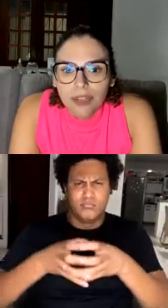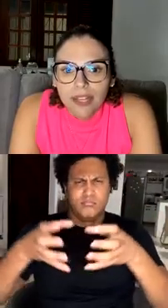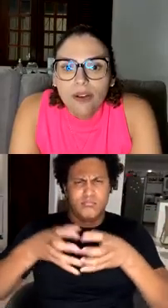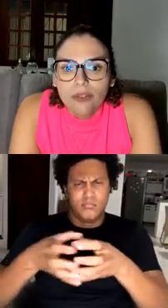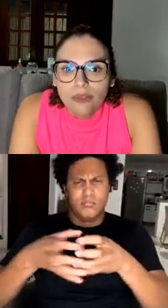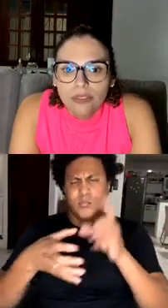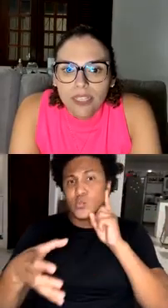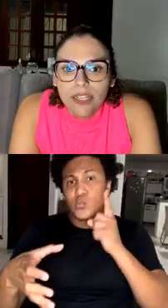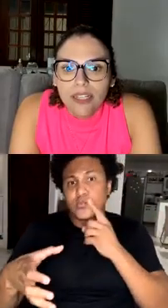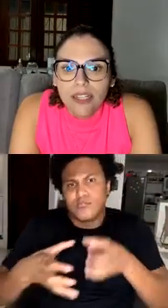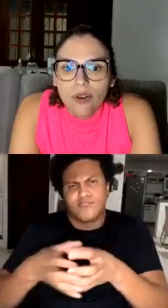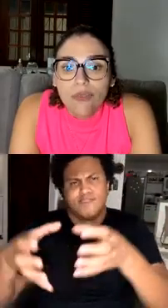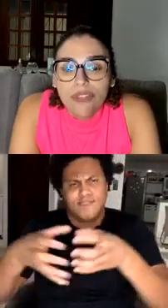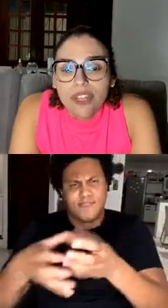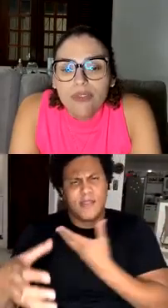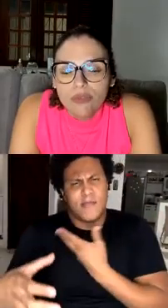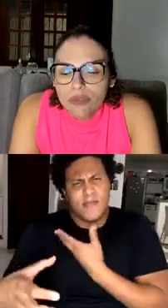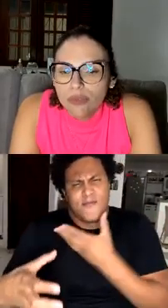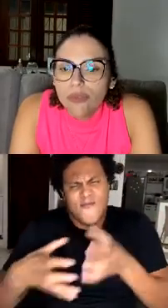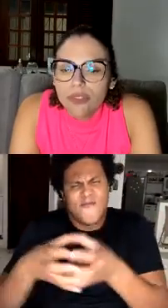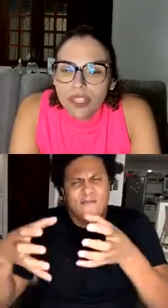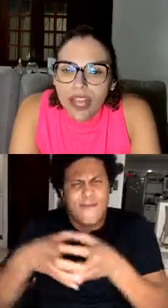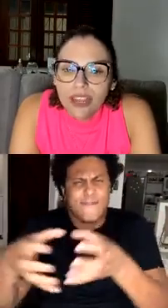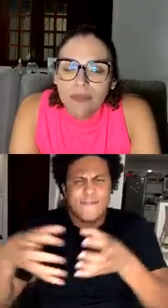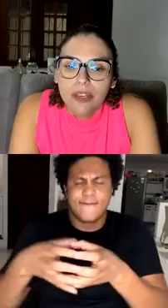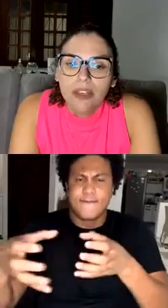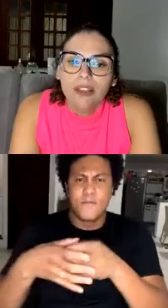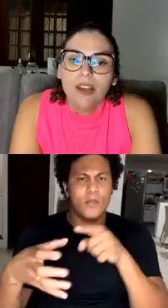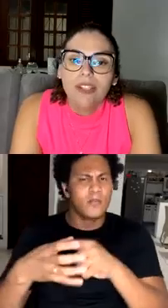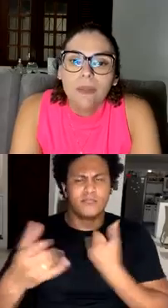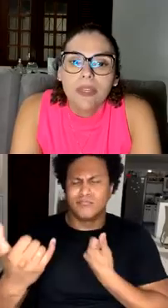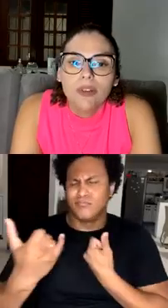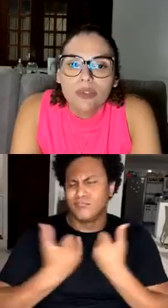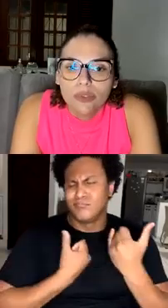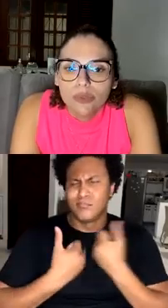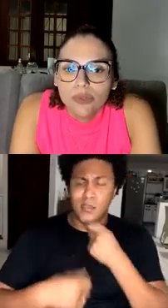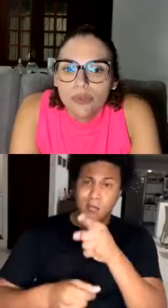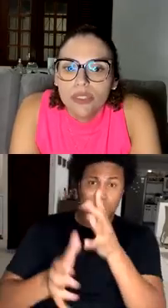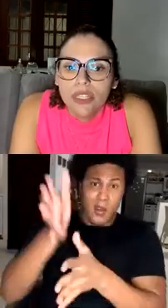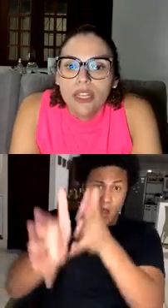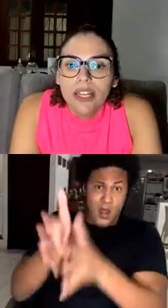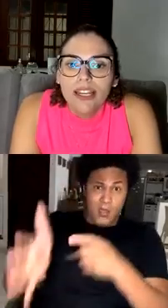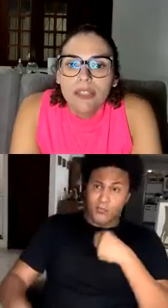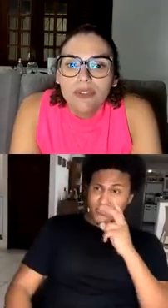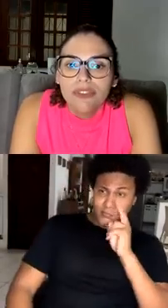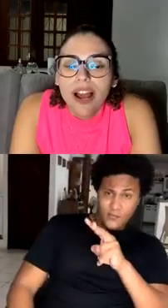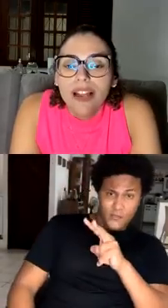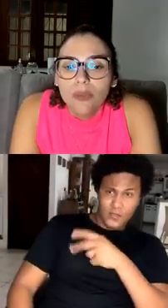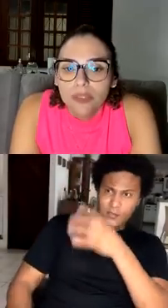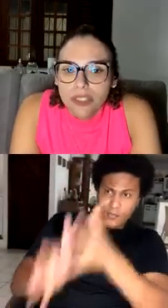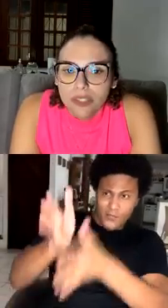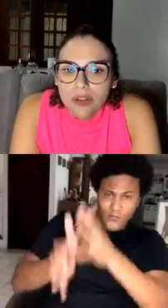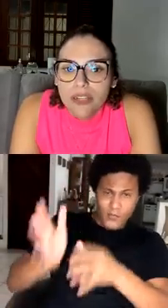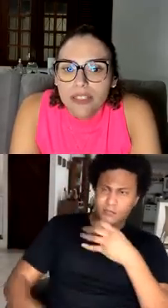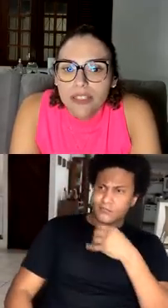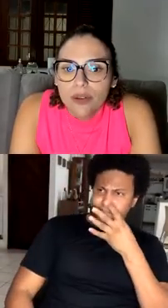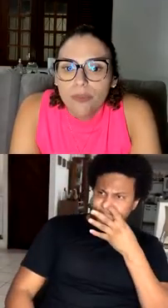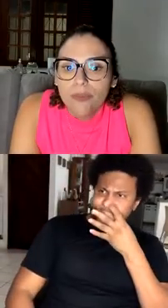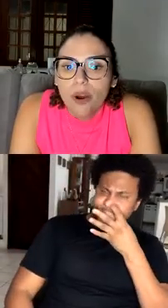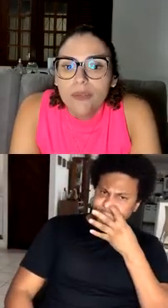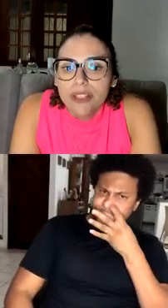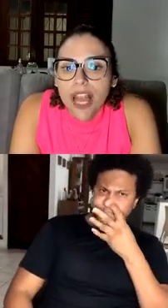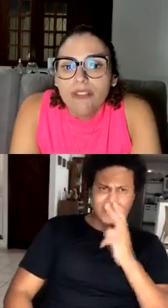Então, eu, né, que convivo com surdos sempre, né, eu tenho amigos surdos, eles me falam muitas coisas e